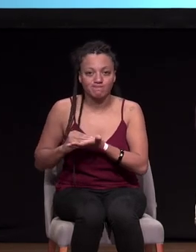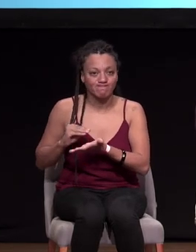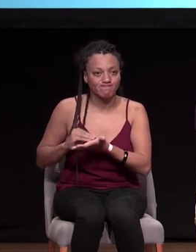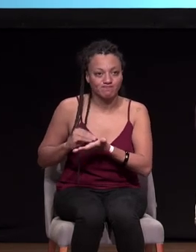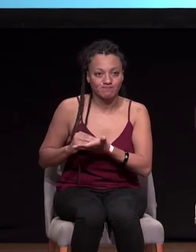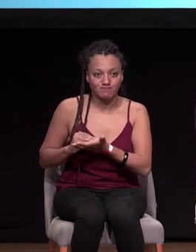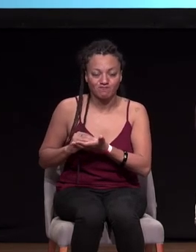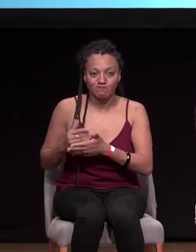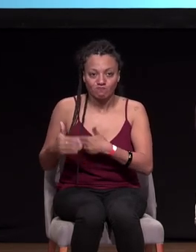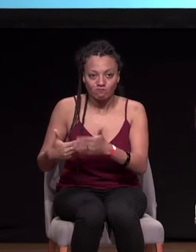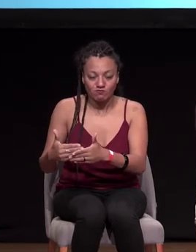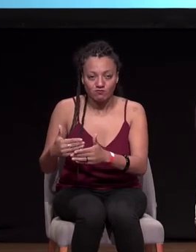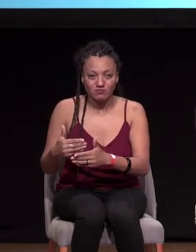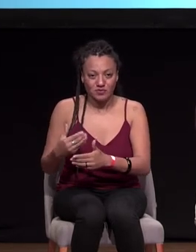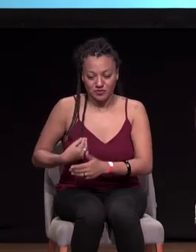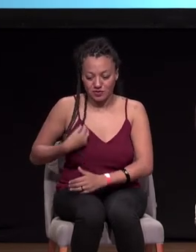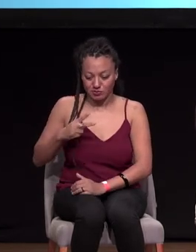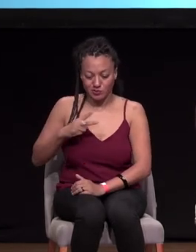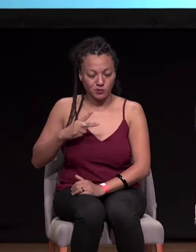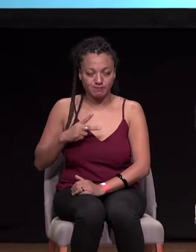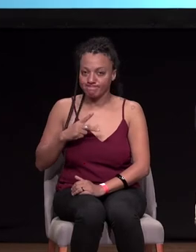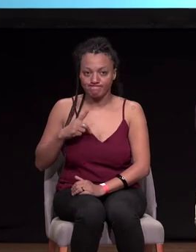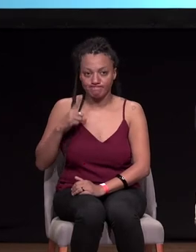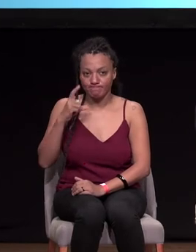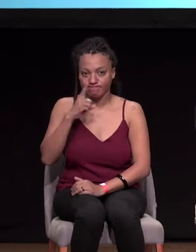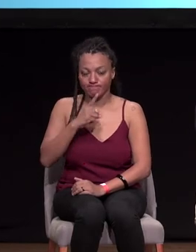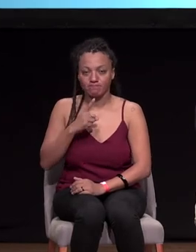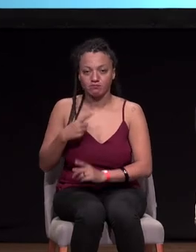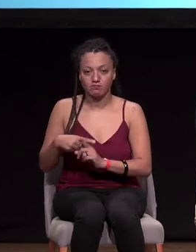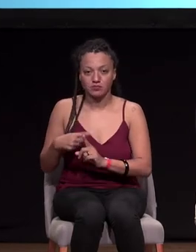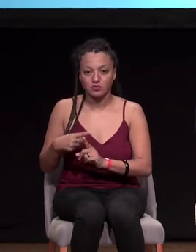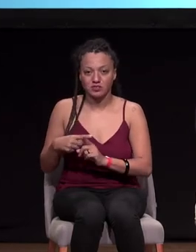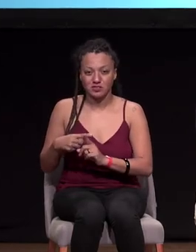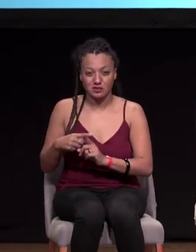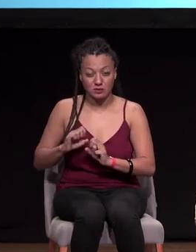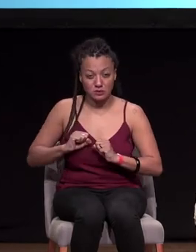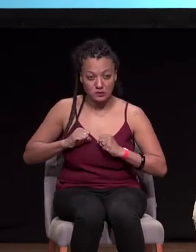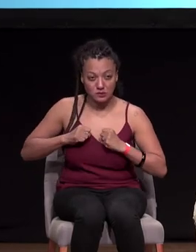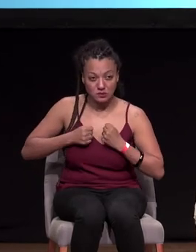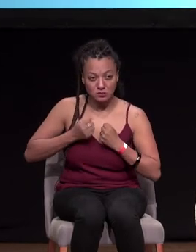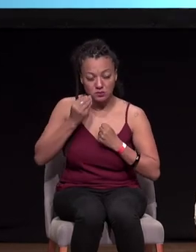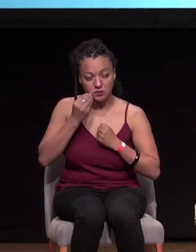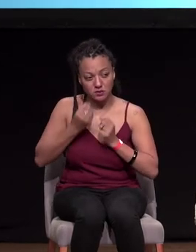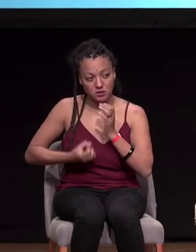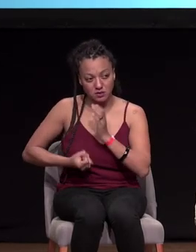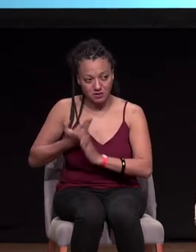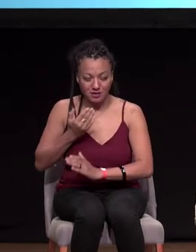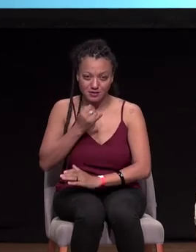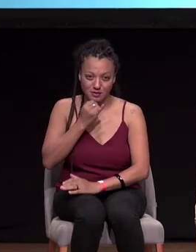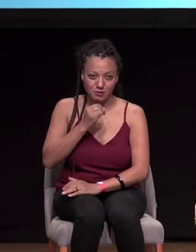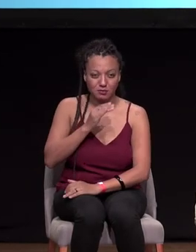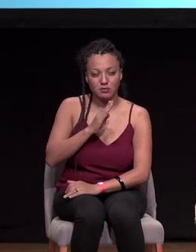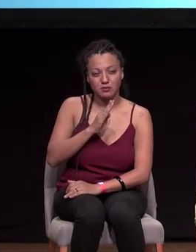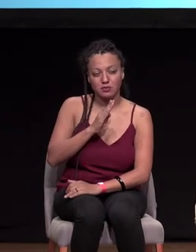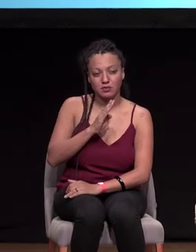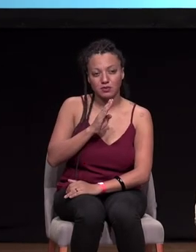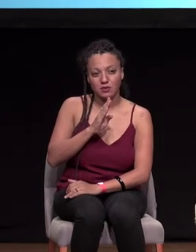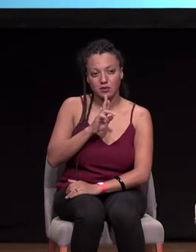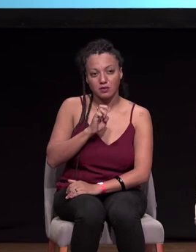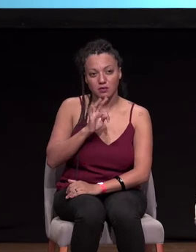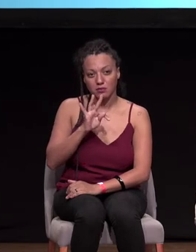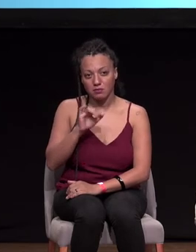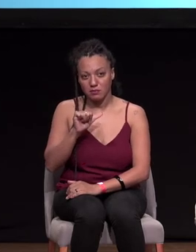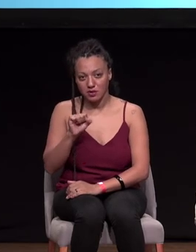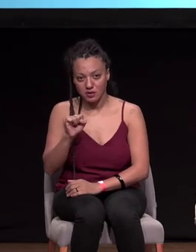individual nele o esforço que foi feito para a construção dessa biografia tanto no tempo no caso do bretas mas depois quando um